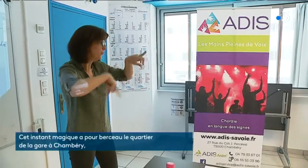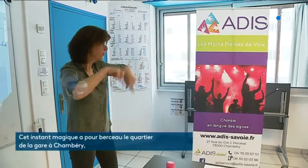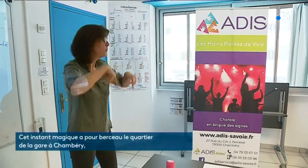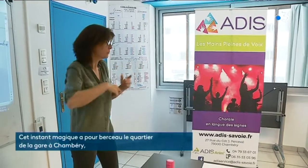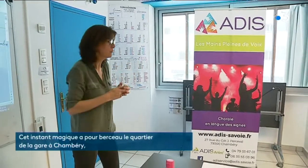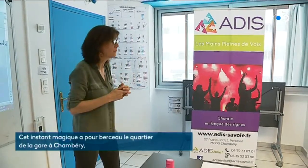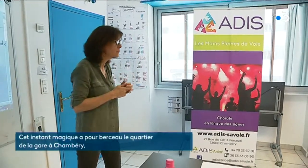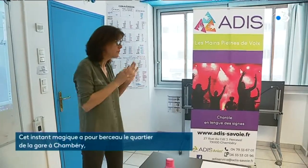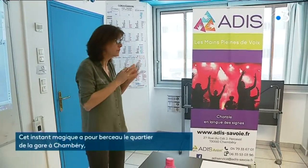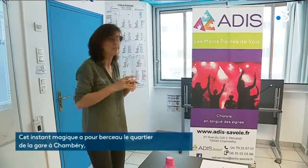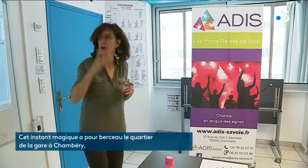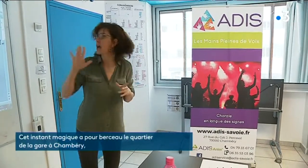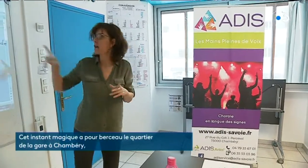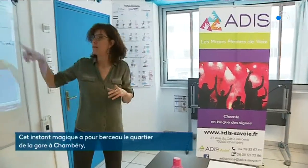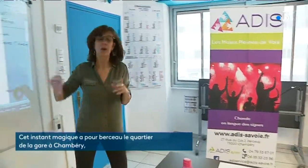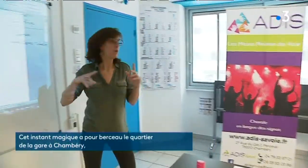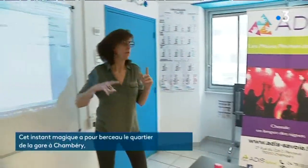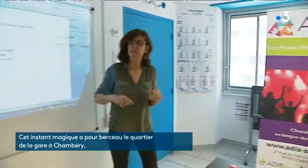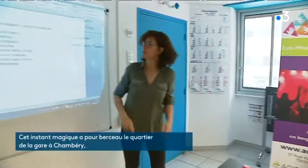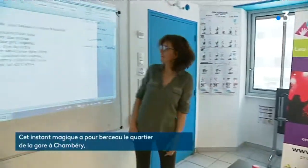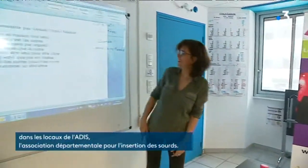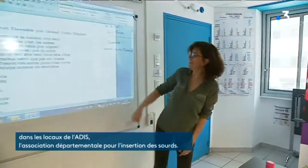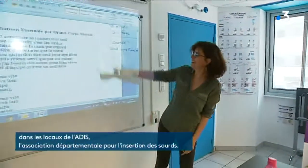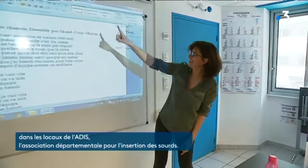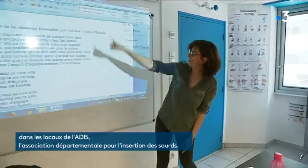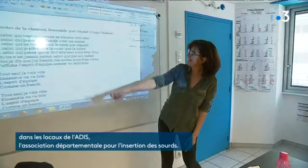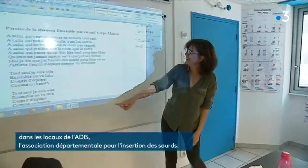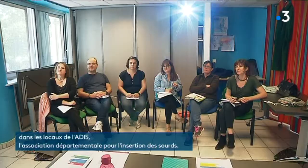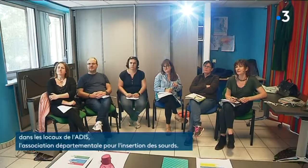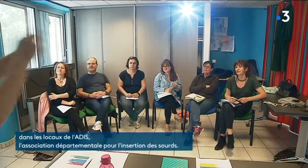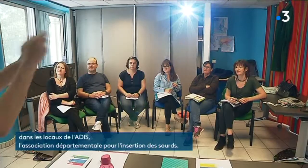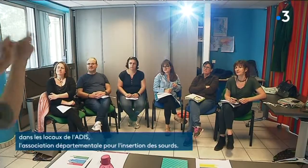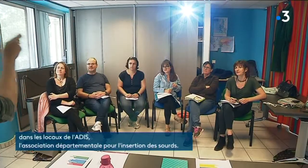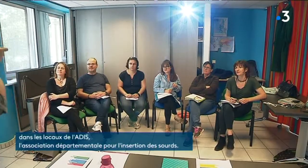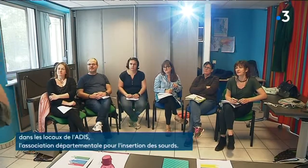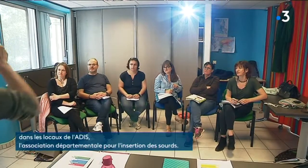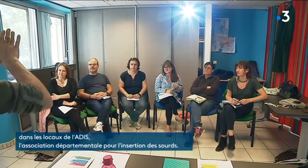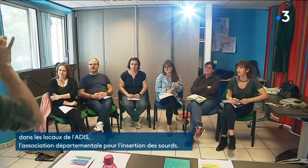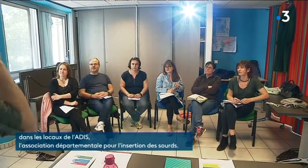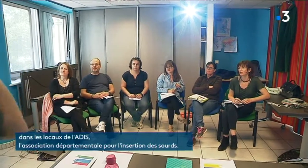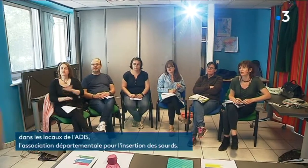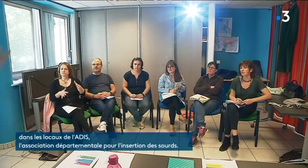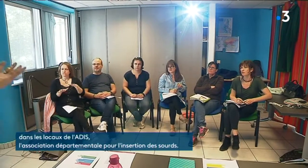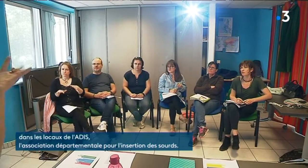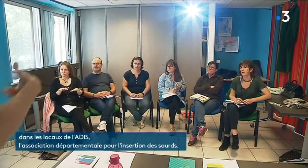Cet instant magique a pour berceau le quartier de la Gare à Chambéry, dans les locaux de l'ADIS, l'association départementale pour l'insertion des